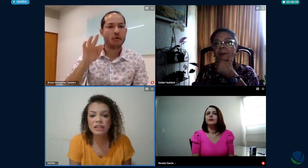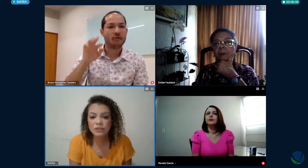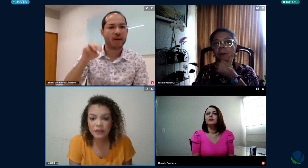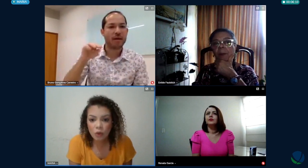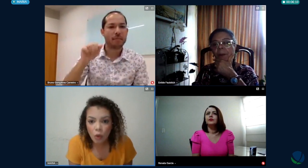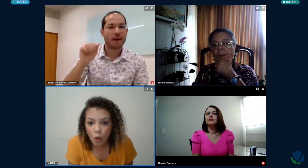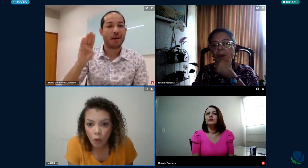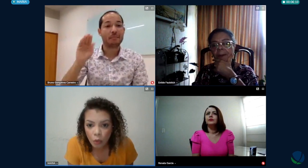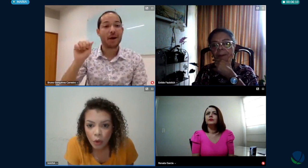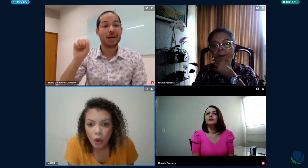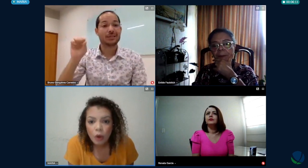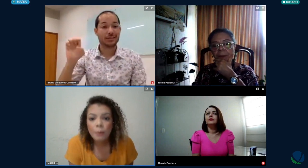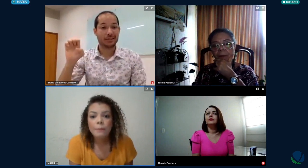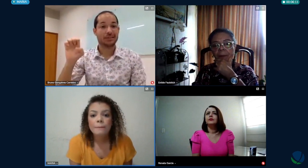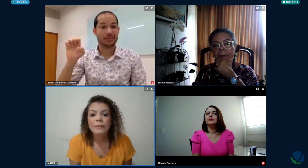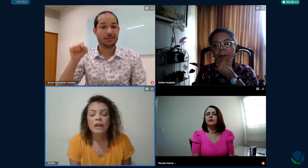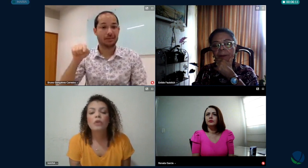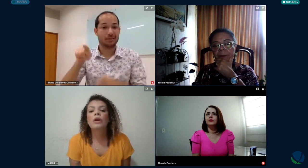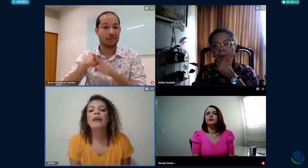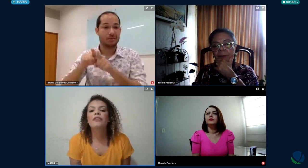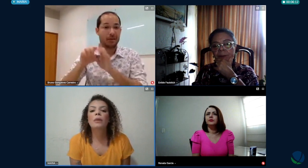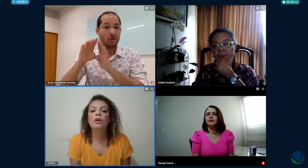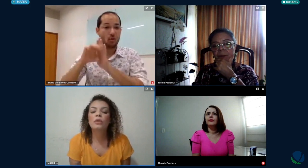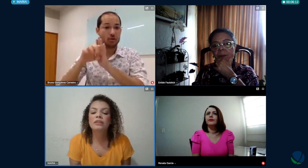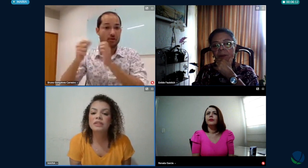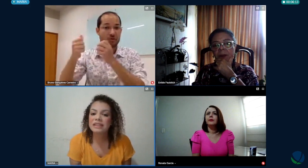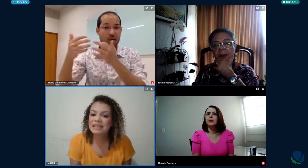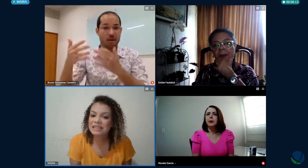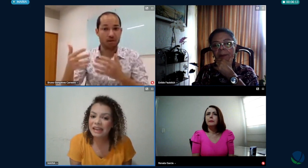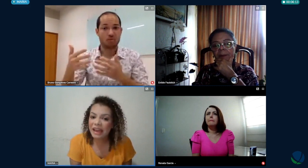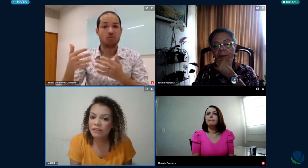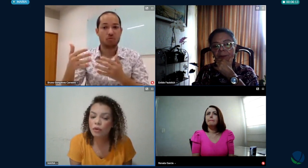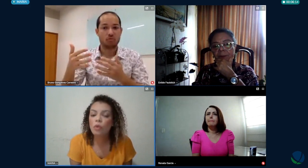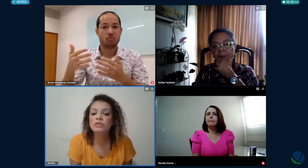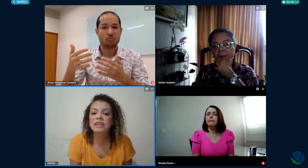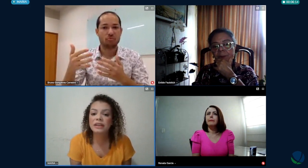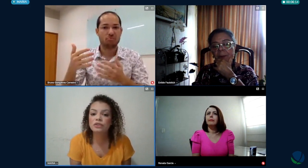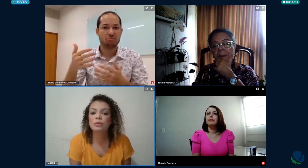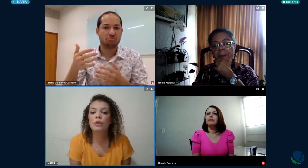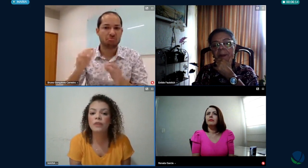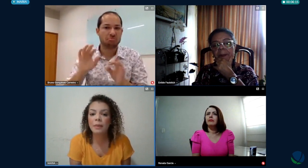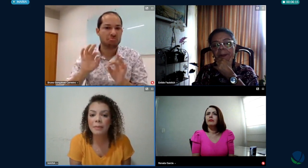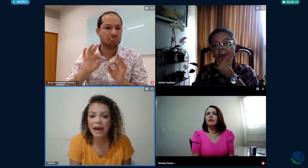os identificou, a forma com que você descreve o